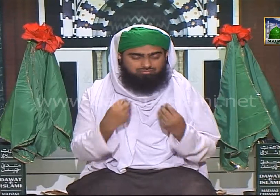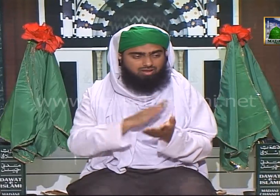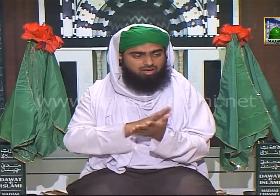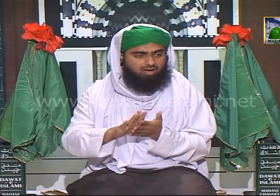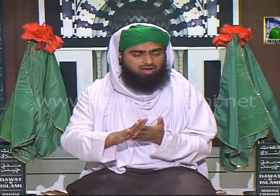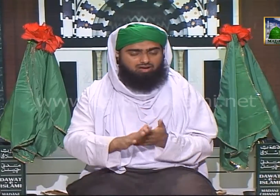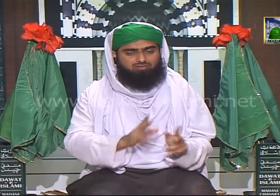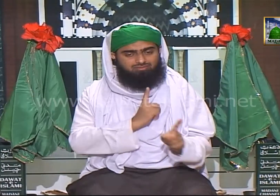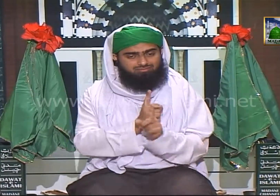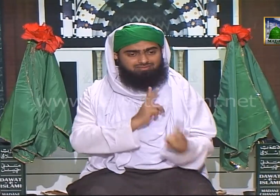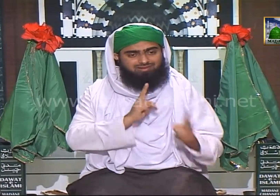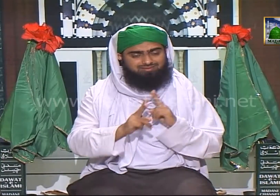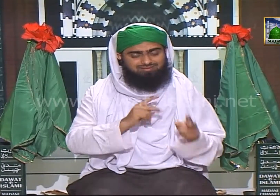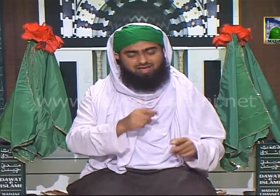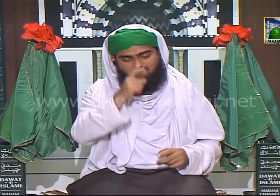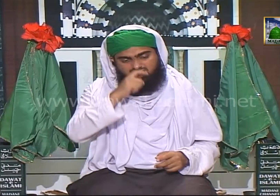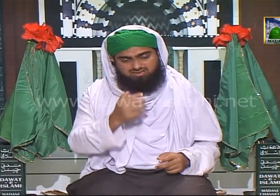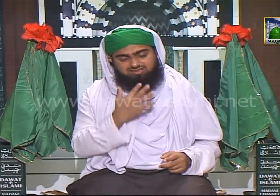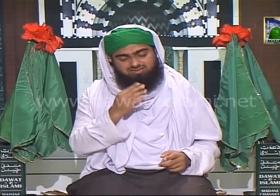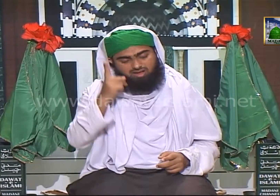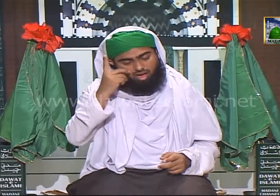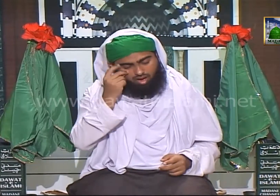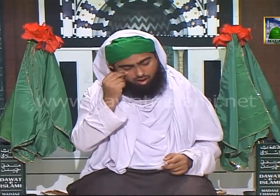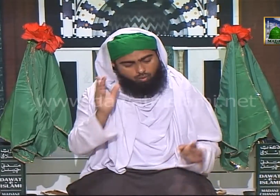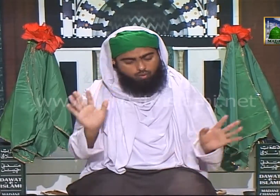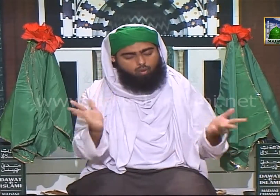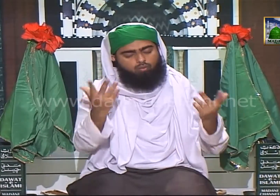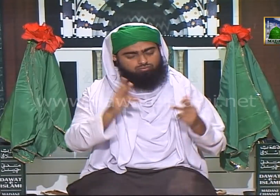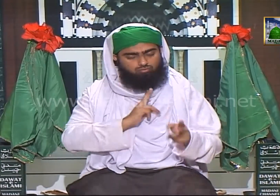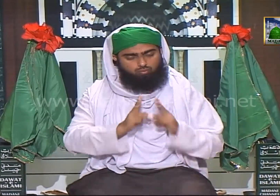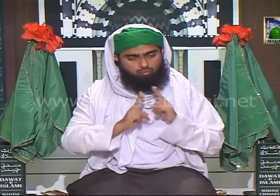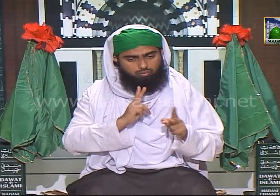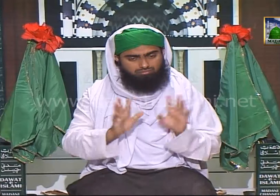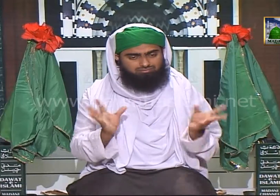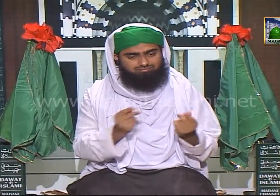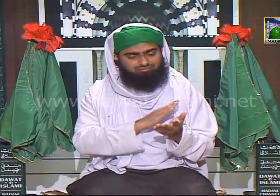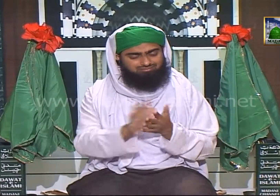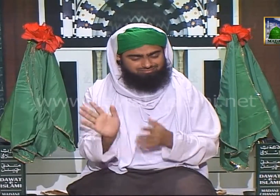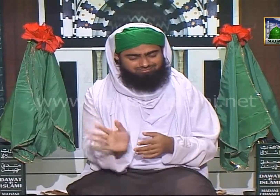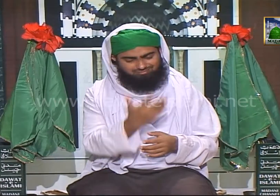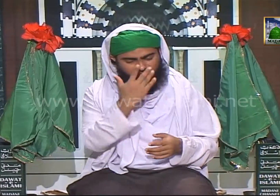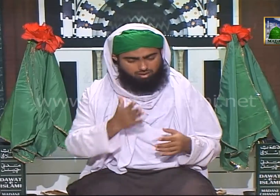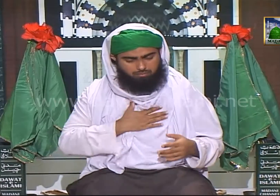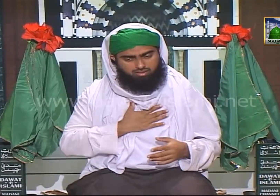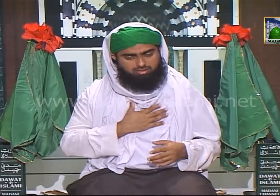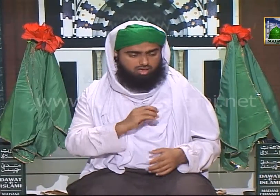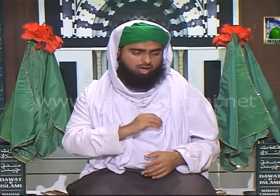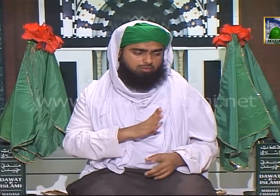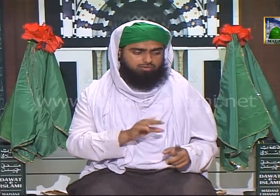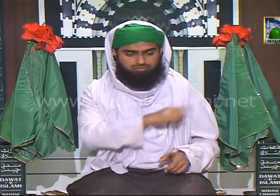کی, باتیں بنانے کی, جھوٹی قسمیں کھانے کی, مبالغہ رہا ہے, کچھ ضرورت نہیں. مہینہ پورا ہوا اور تنخواہ ہاتھ میں آ گئی. اب دکان میں نوکری کرو